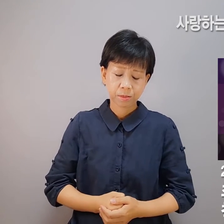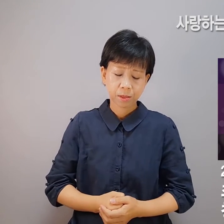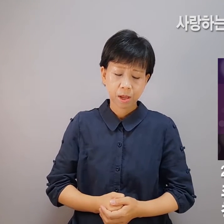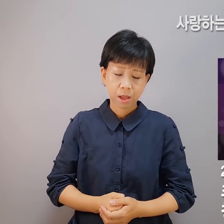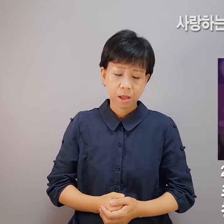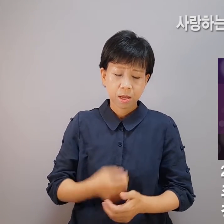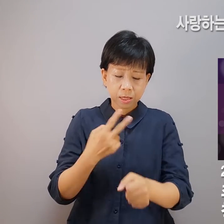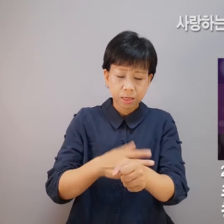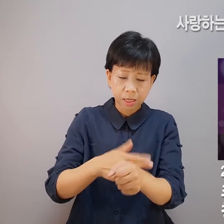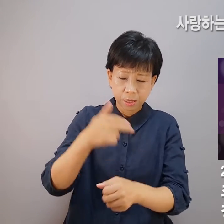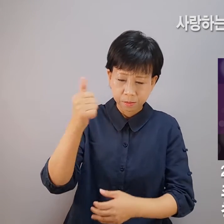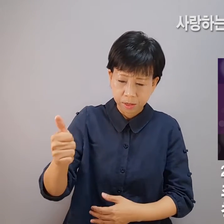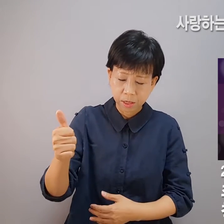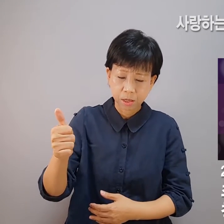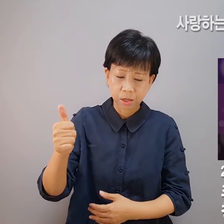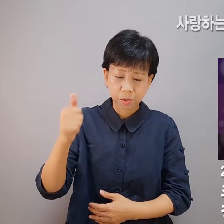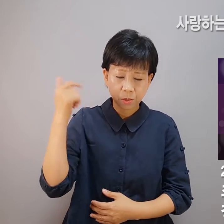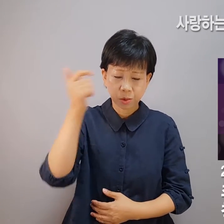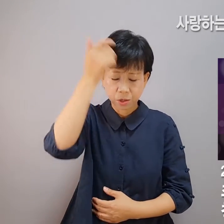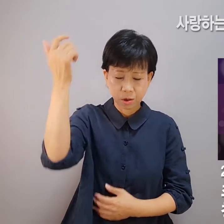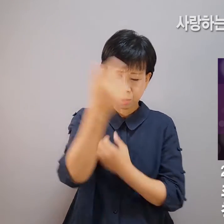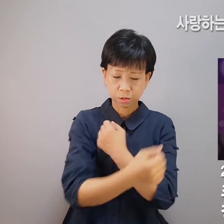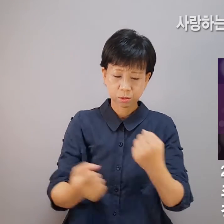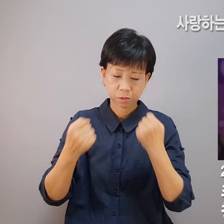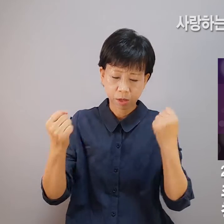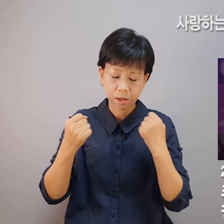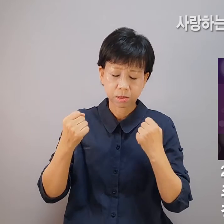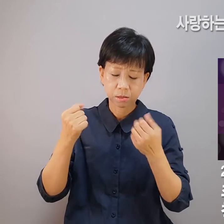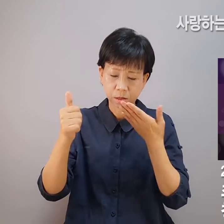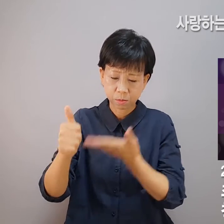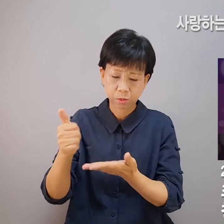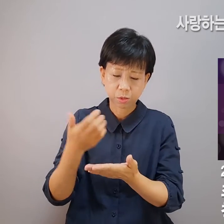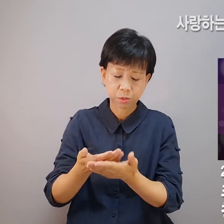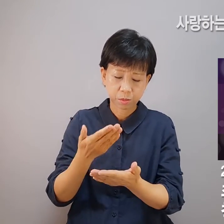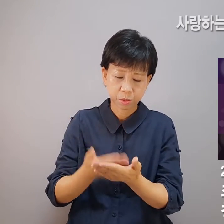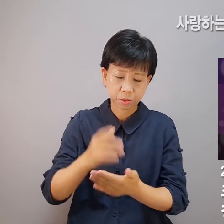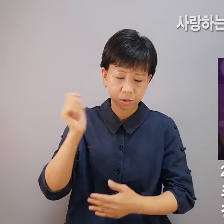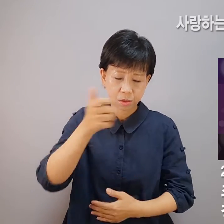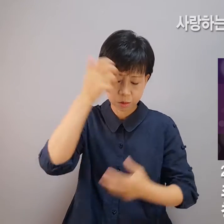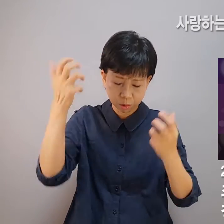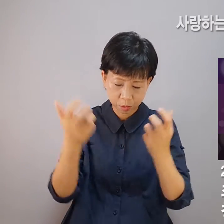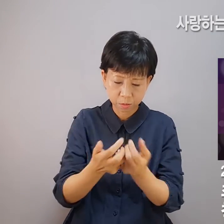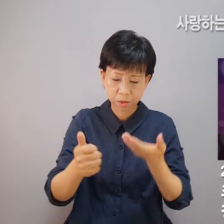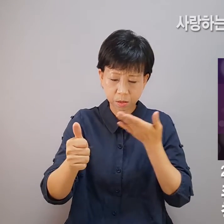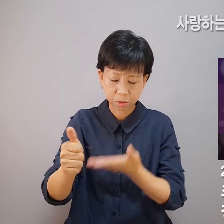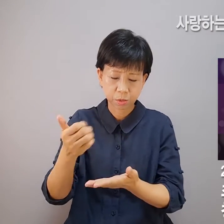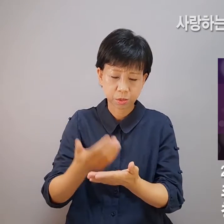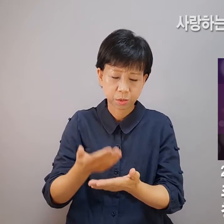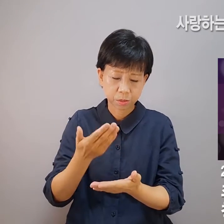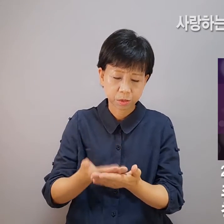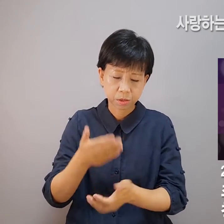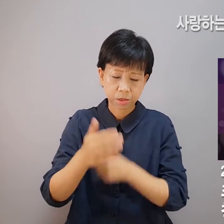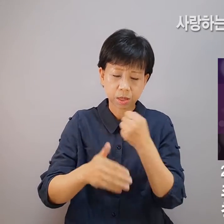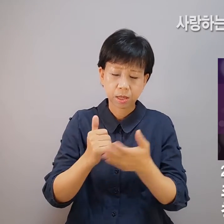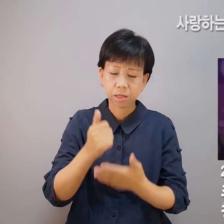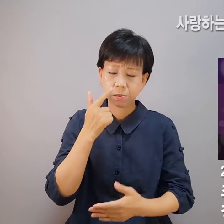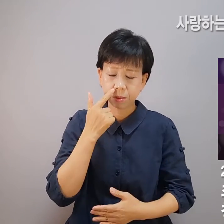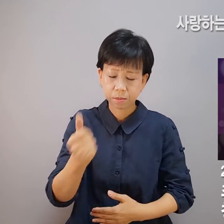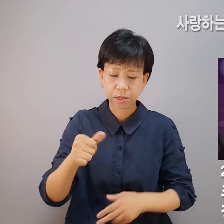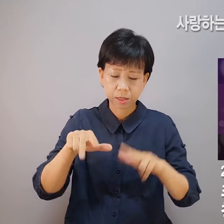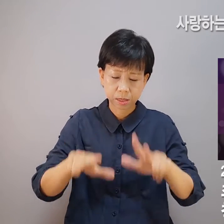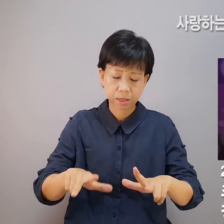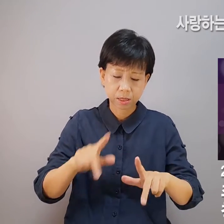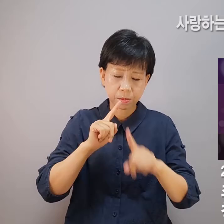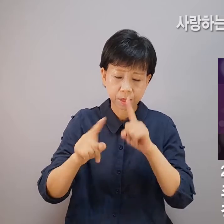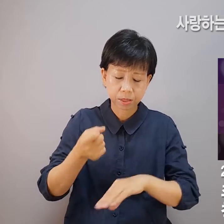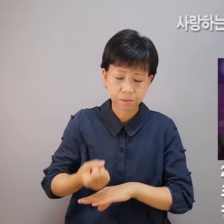섬기는 선생님들에게도 영육 간의 강건함을 주시고 성령 충만함을 주옵소서. 하나님 아버지 이 시간 말씀을